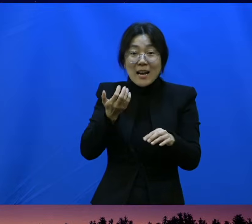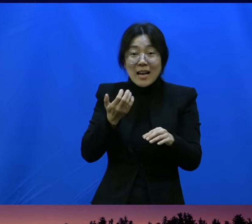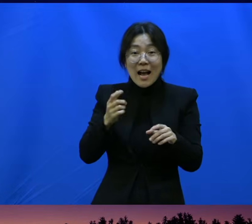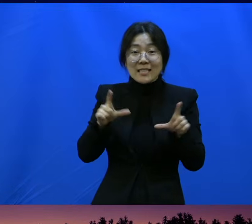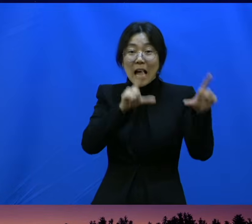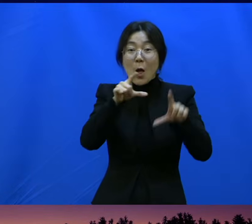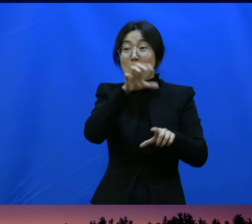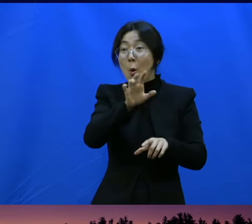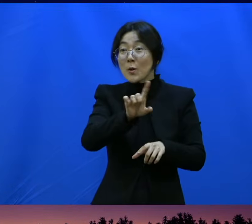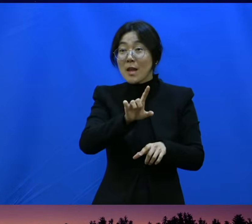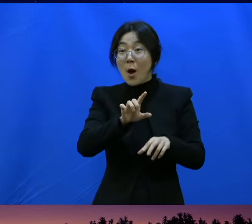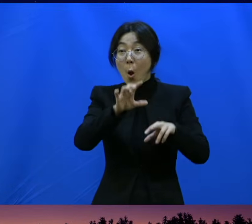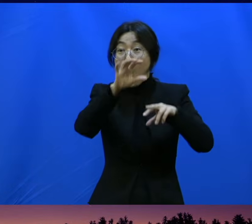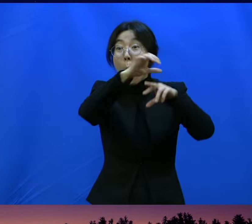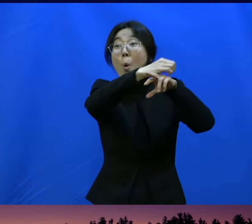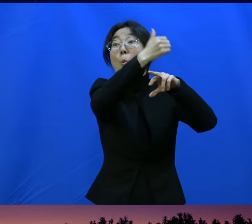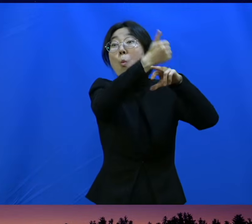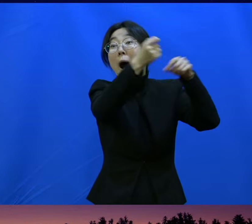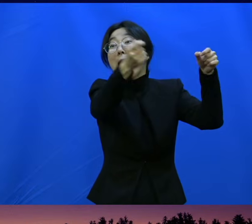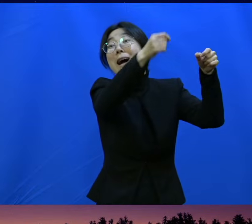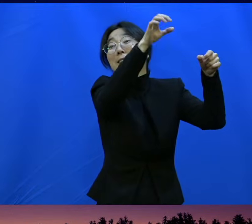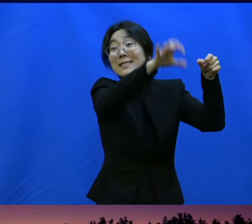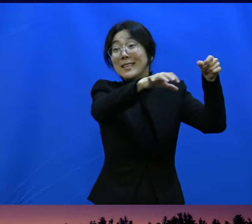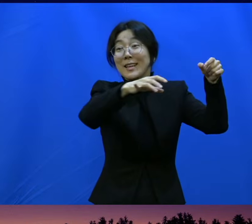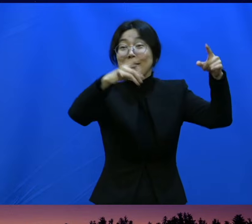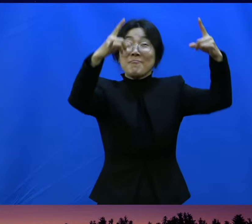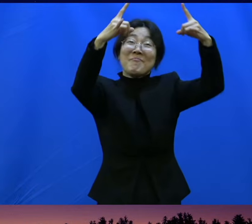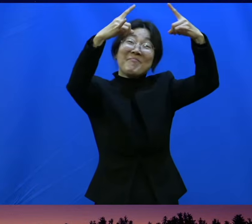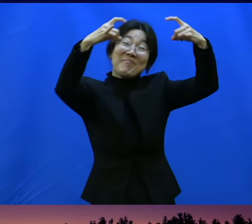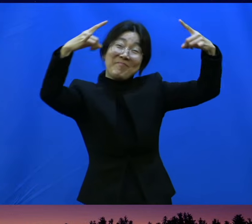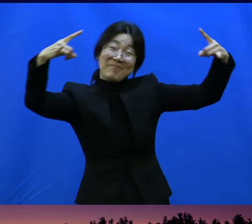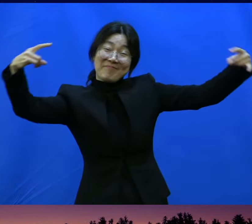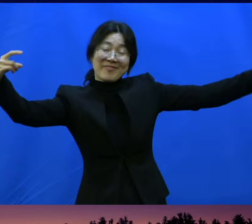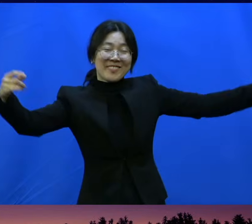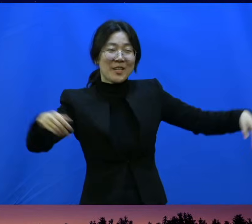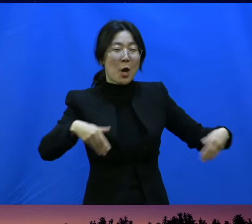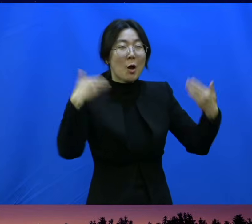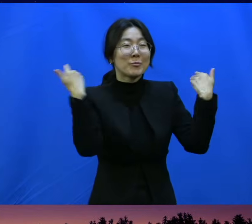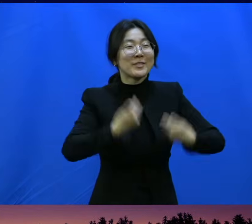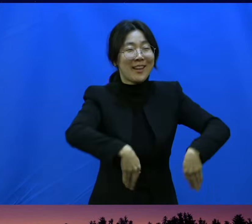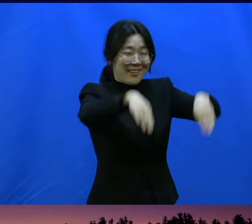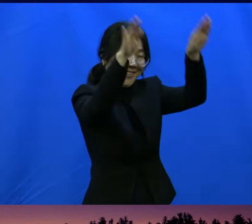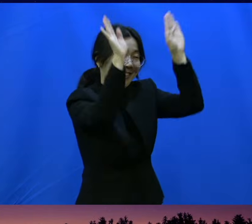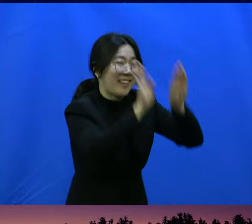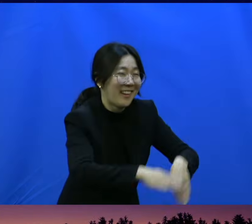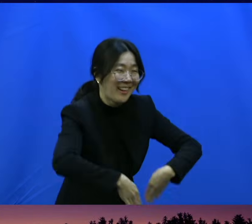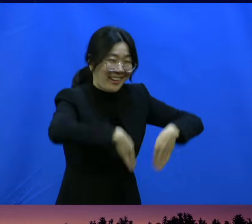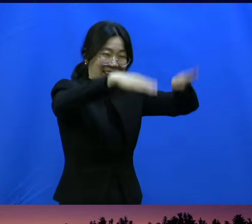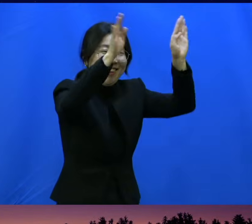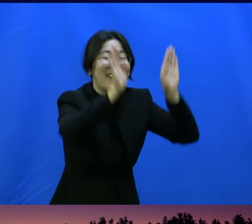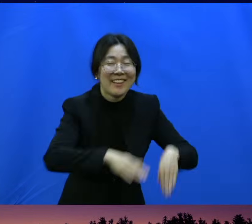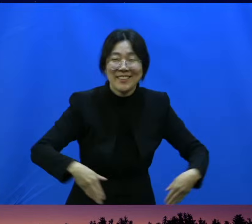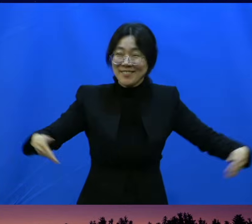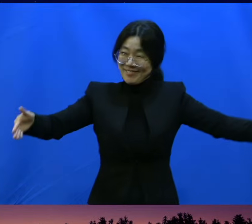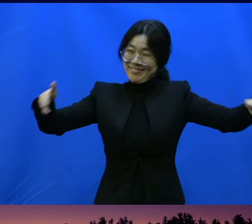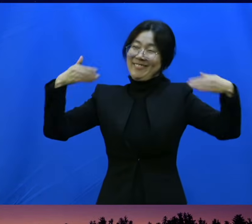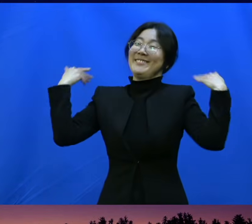왕실에서 왕을 보좌하고 있었던 그가 이 동굴로 왔으니까 얼마나 열악해요. 아무것도 없는 거죠.